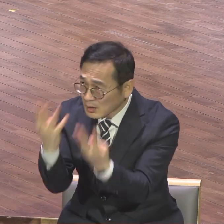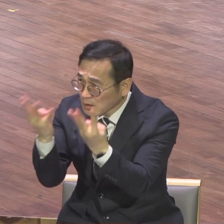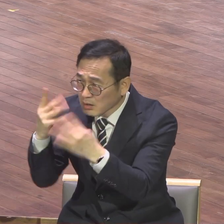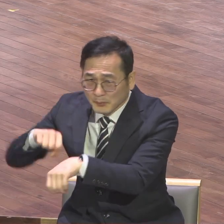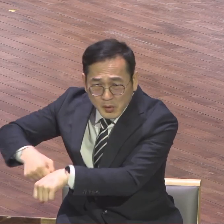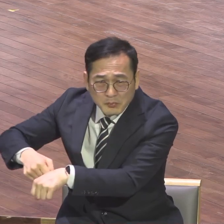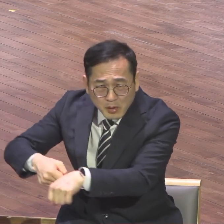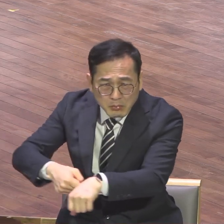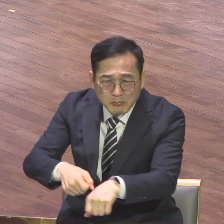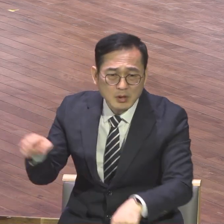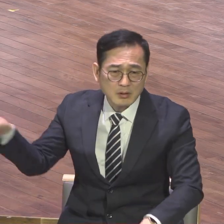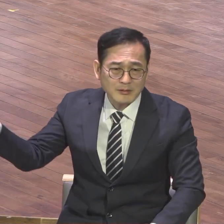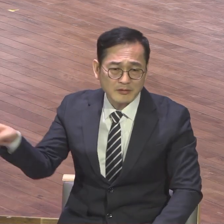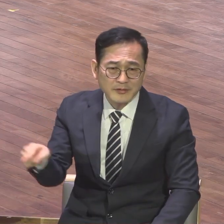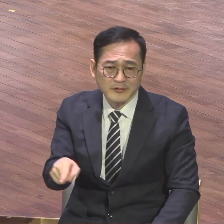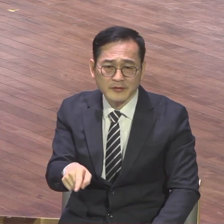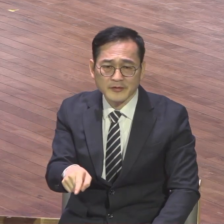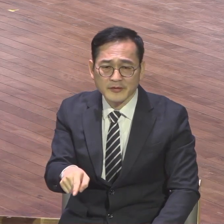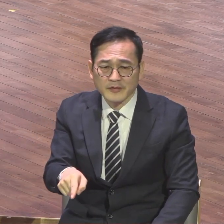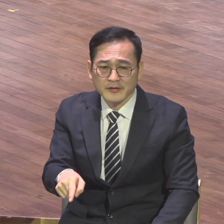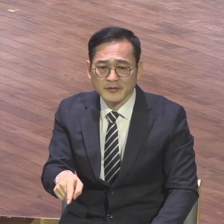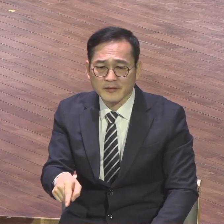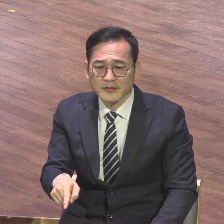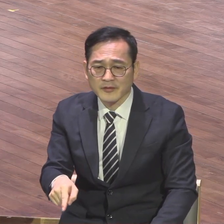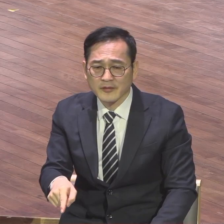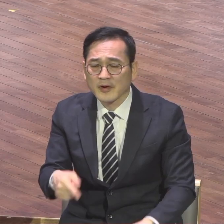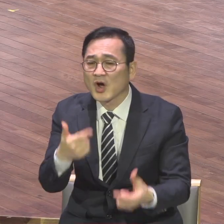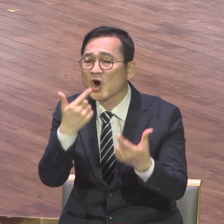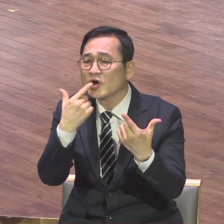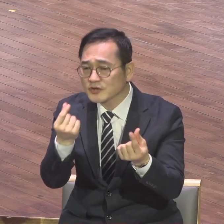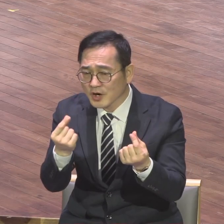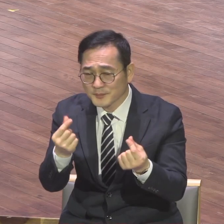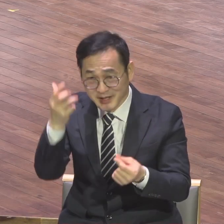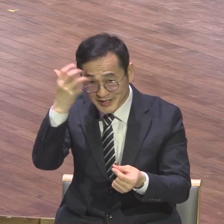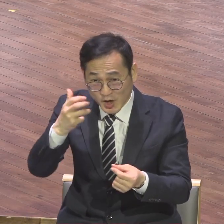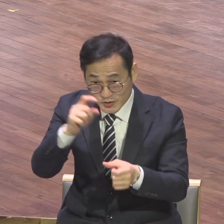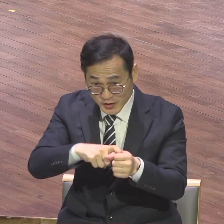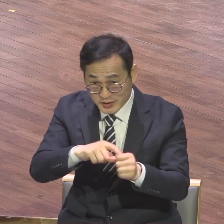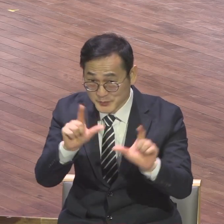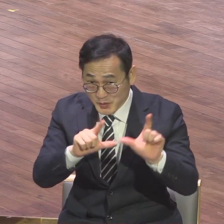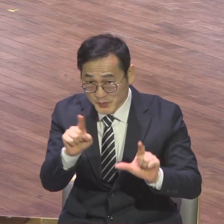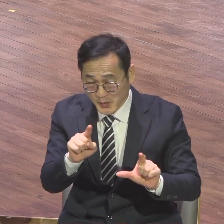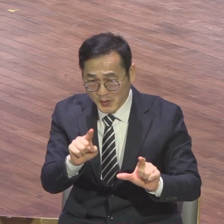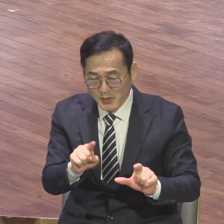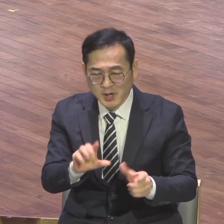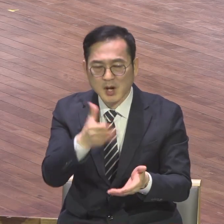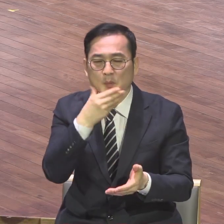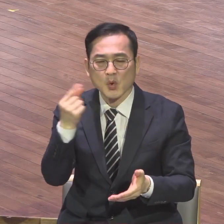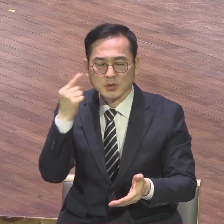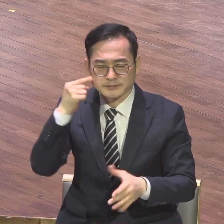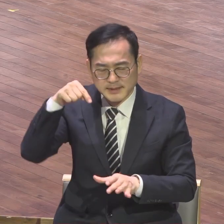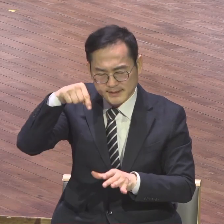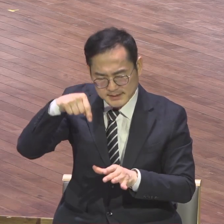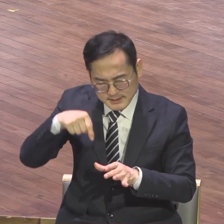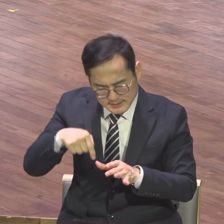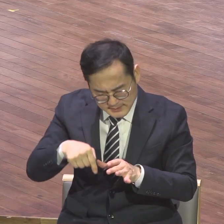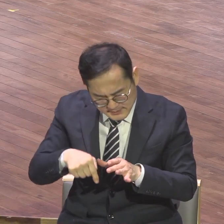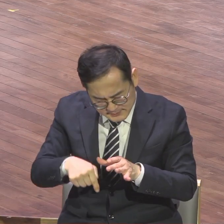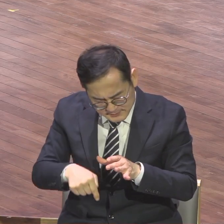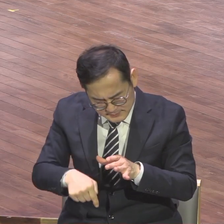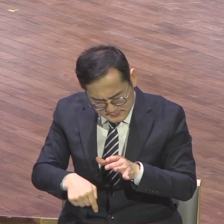여러분 영적인 삶도 그렇습니다. 우리의 이 복음을 다 깊이 깨달으면